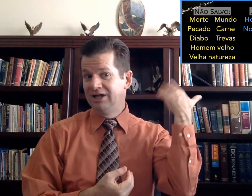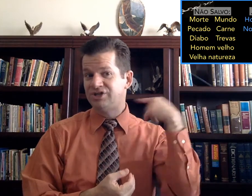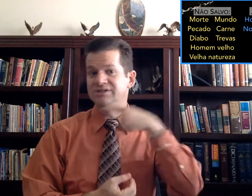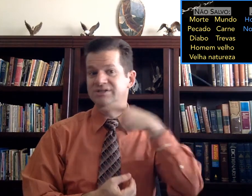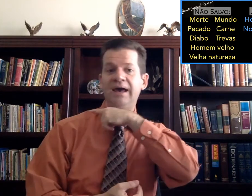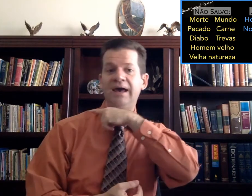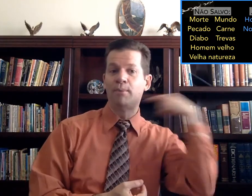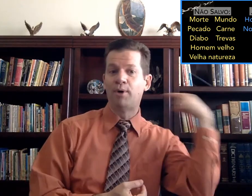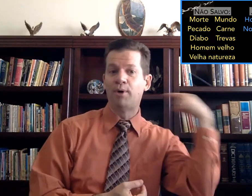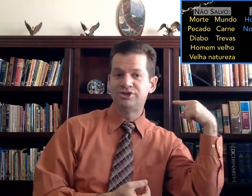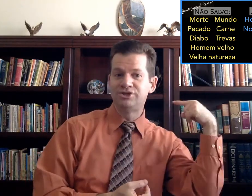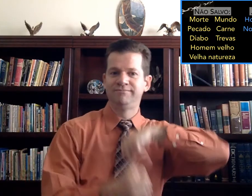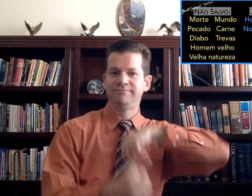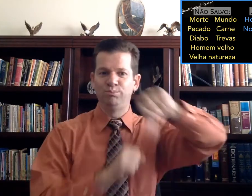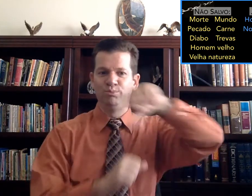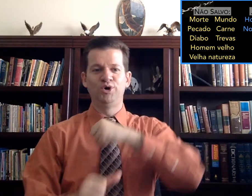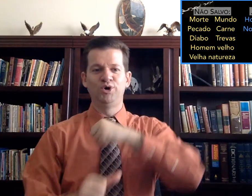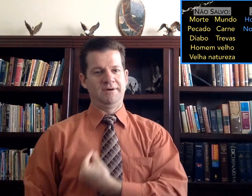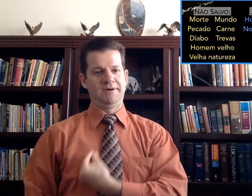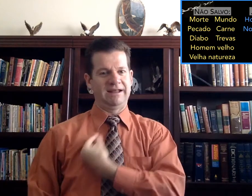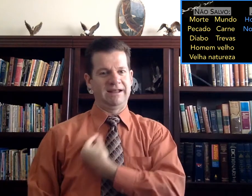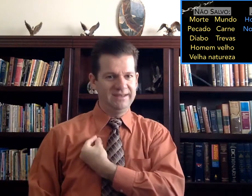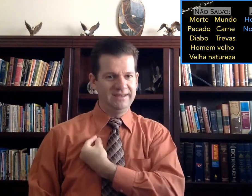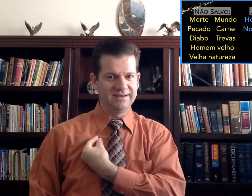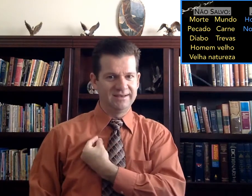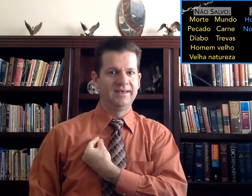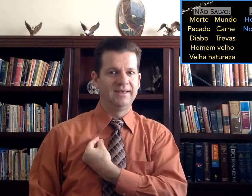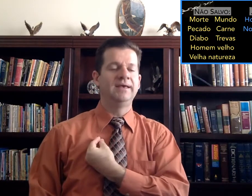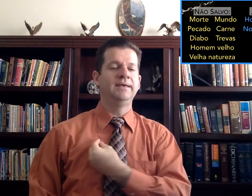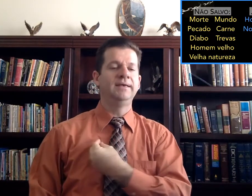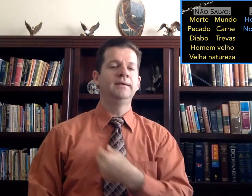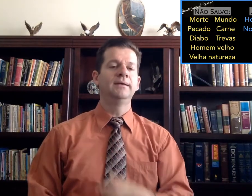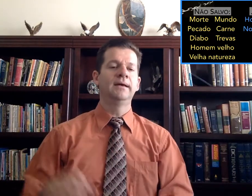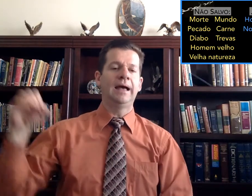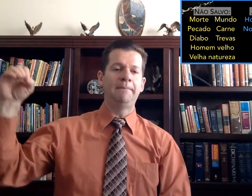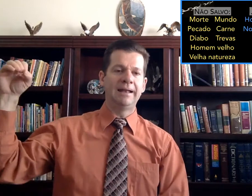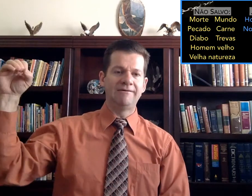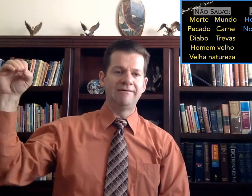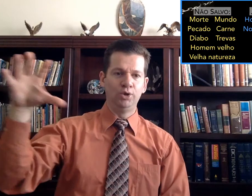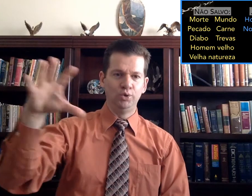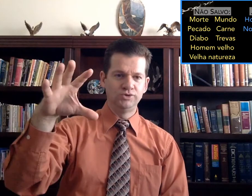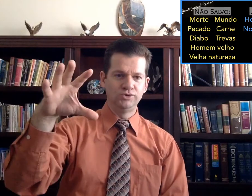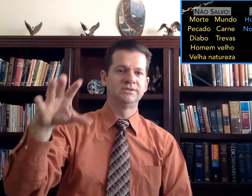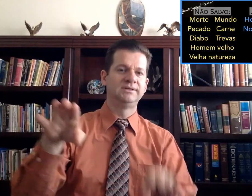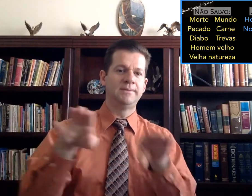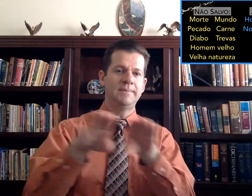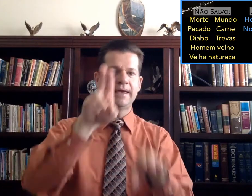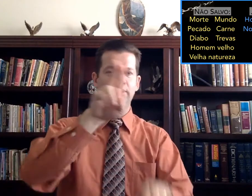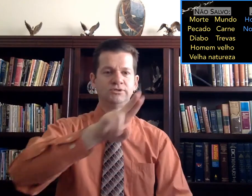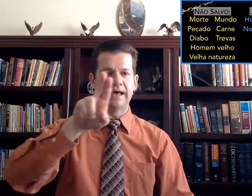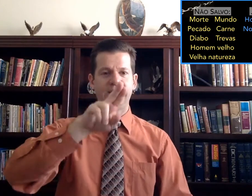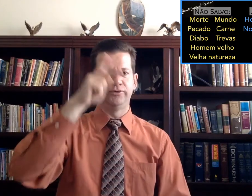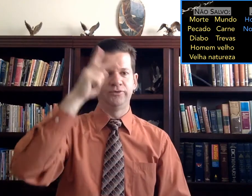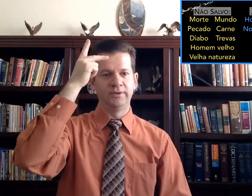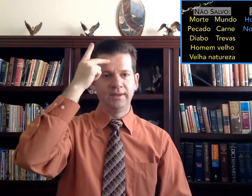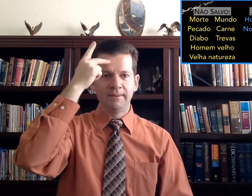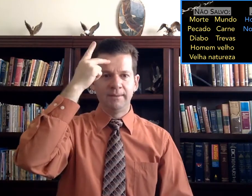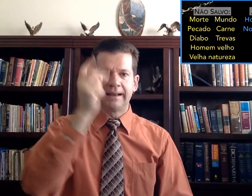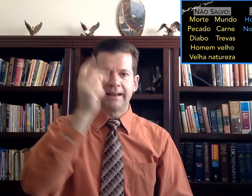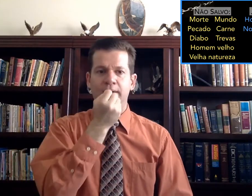antes era morte, mudou para vida. E a palavra luz também é usado para o